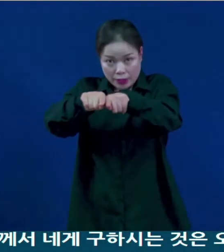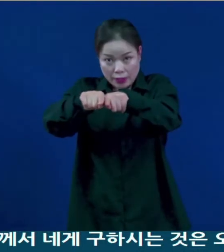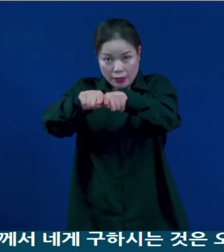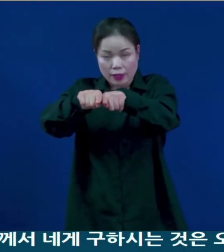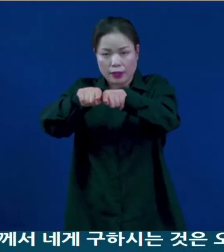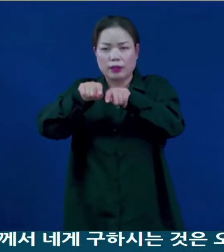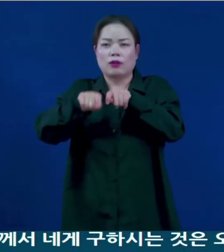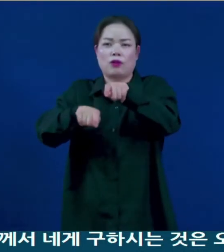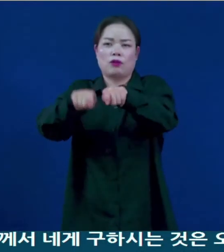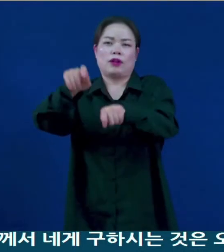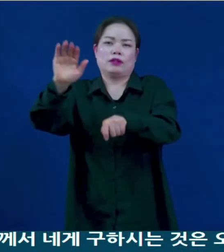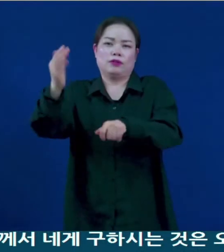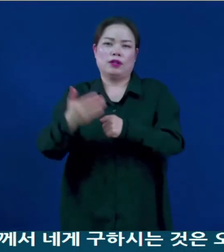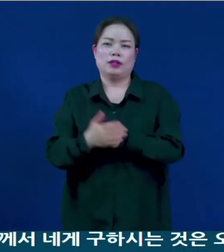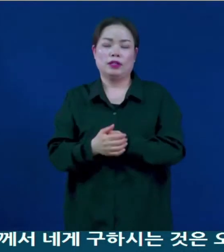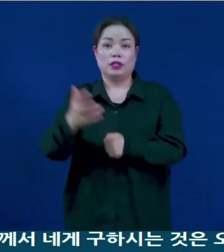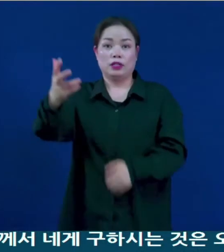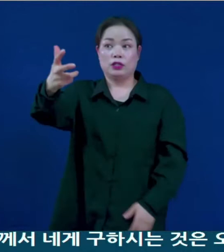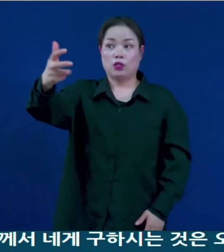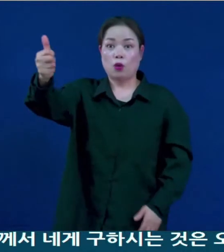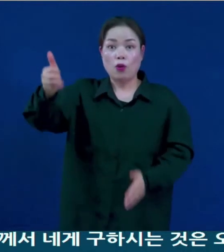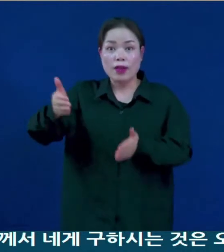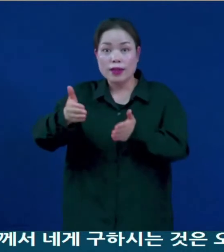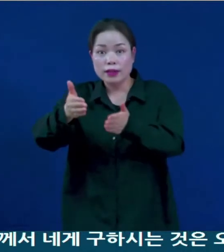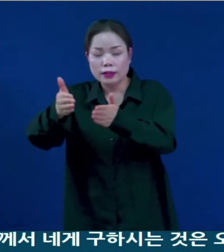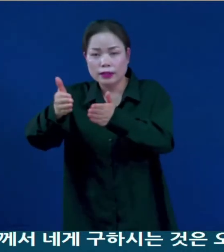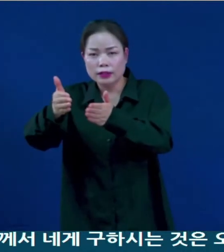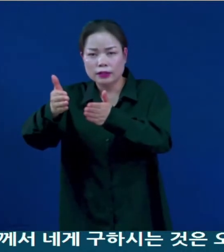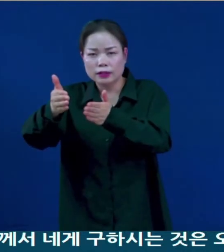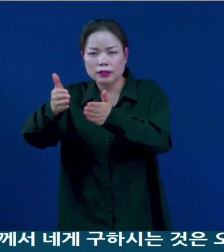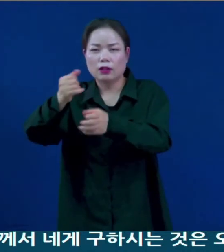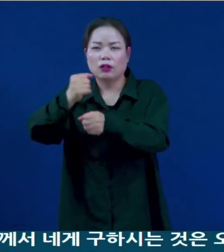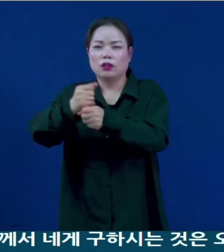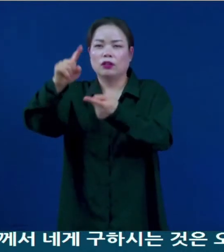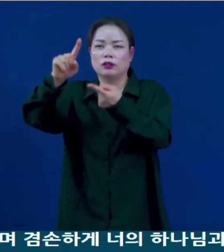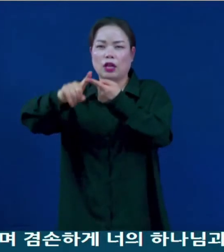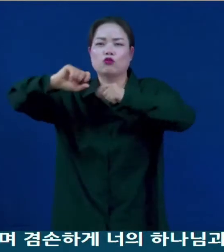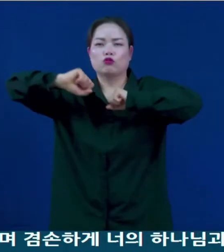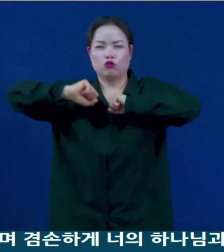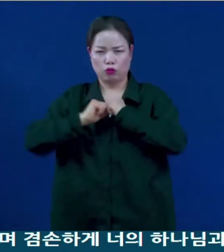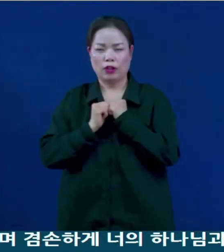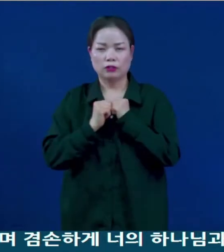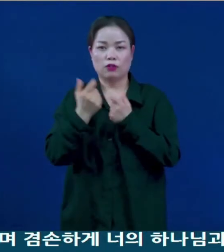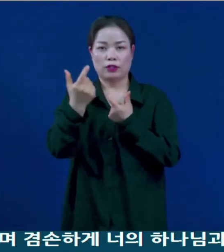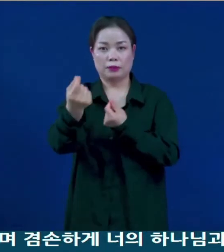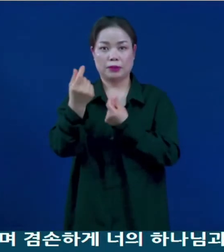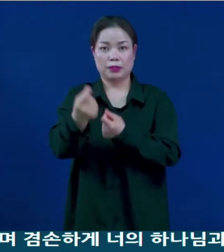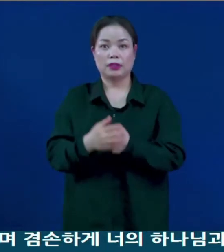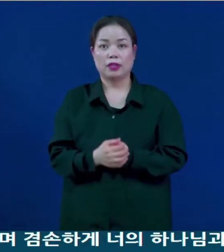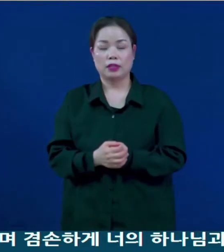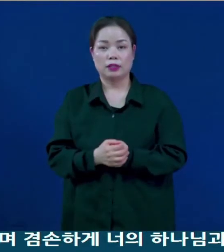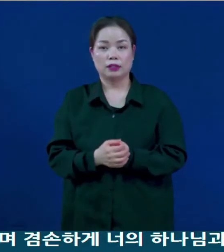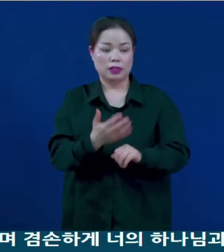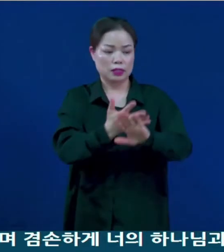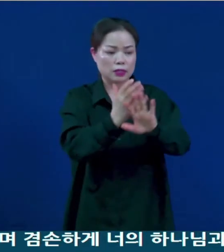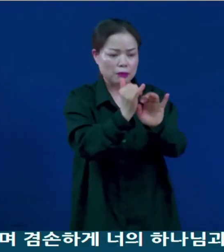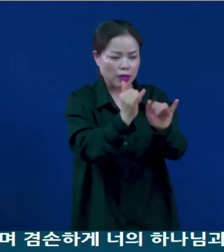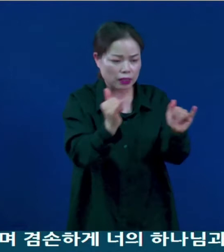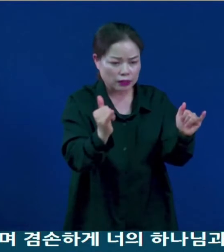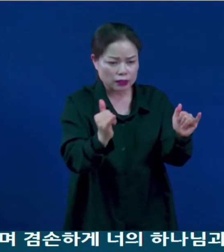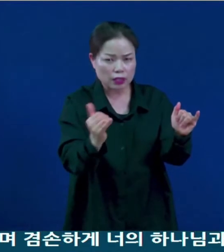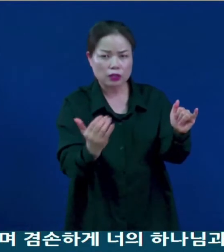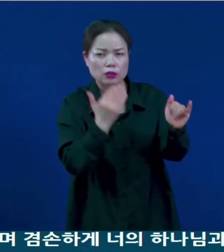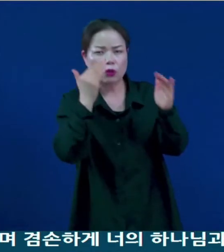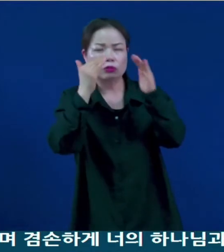것이다. 여호와의 길에서 걸어가는 것이다 말씀합니다. 자, 이방인들이 성전을